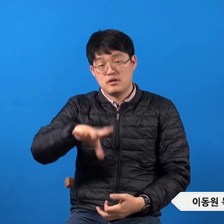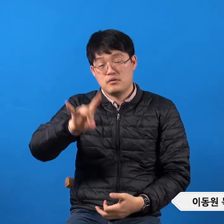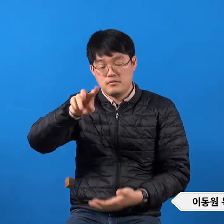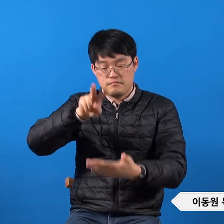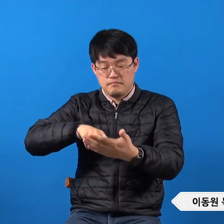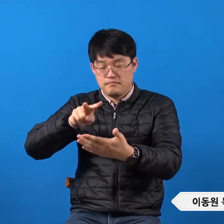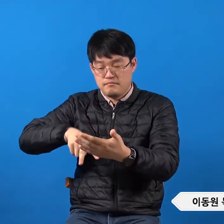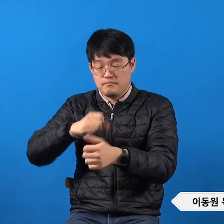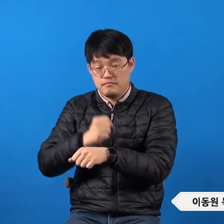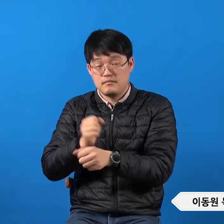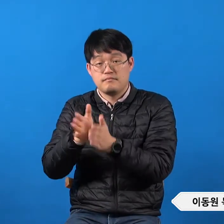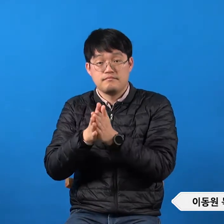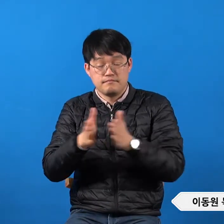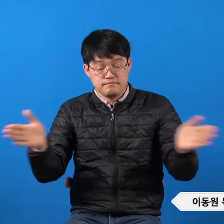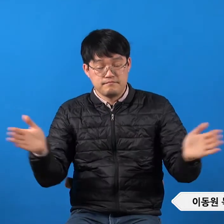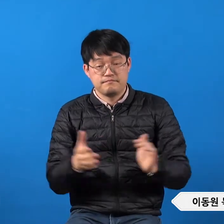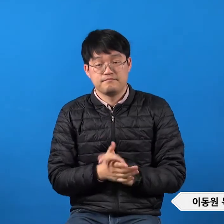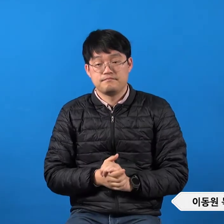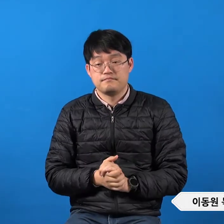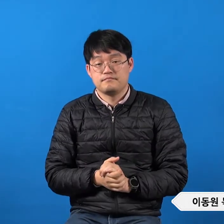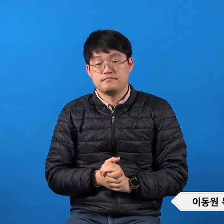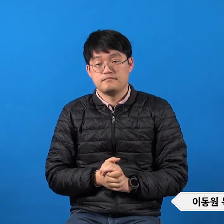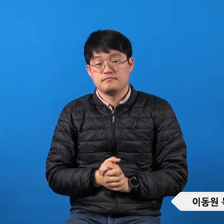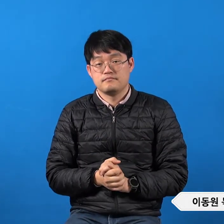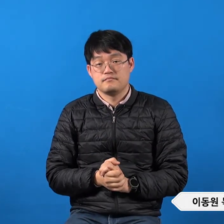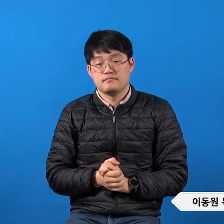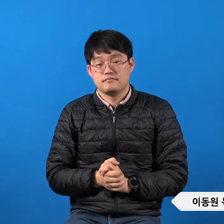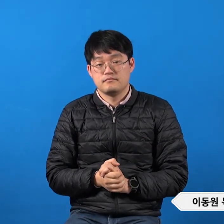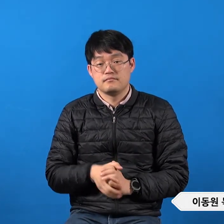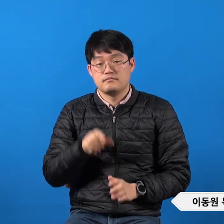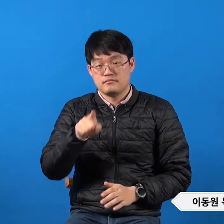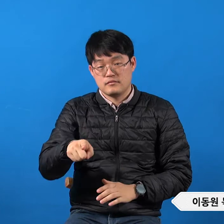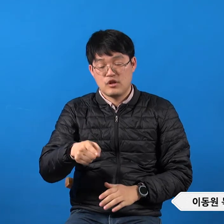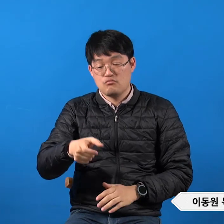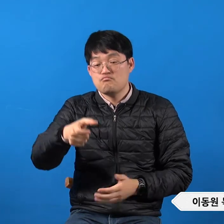먼저 읽겠습니다. 14절 시작.